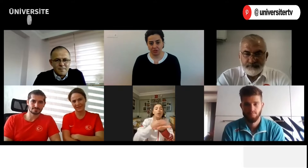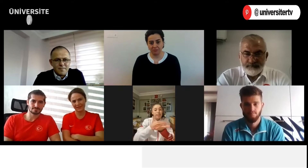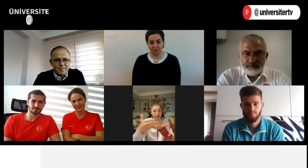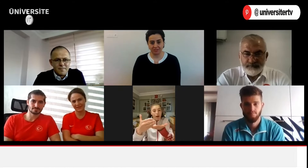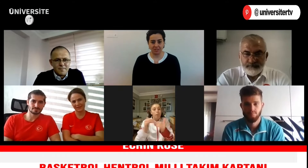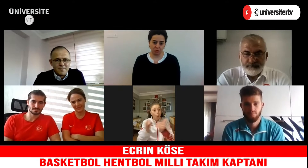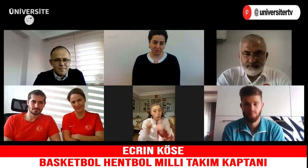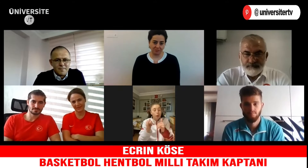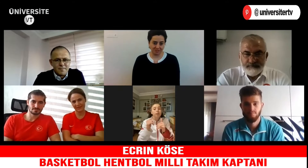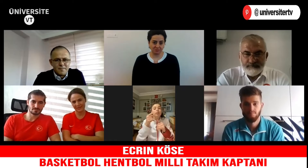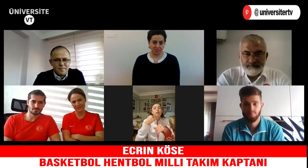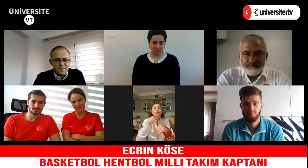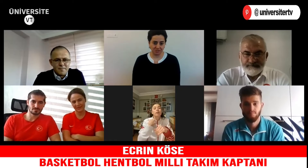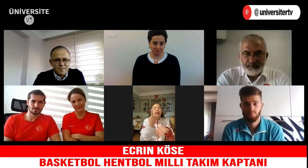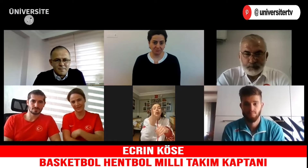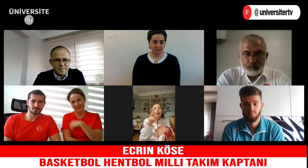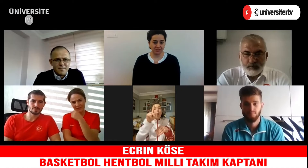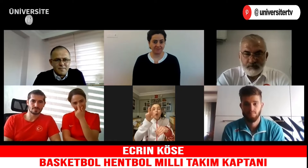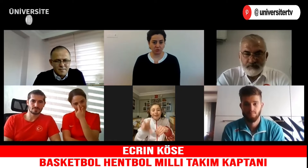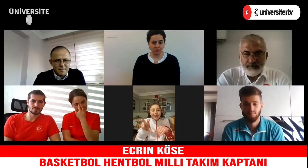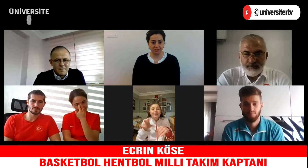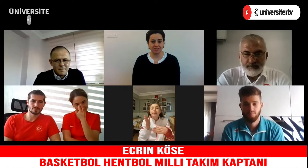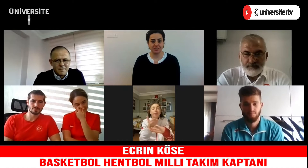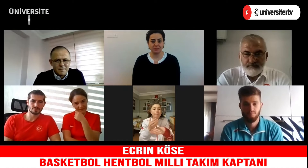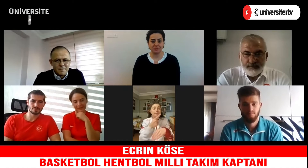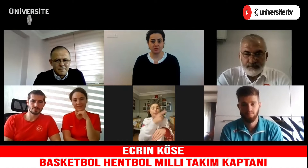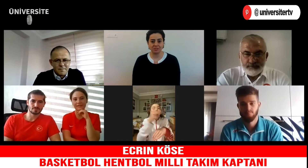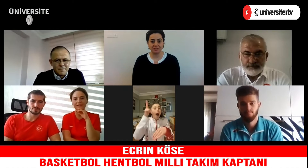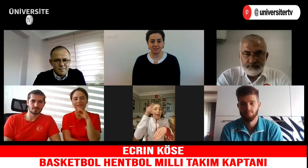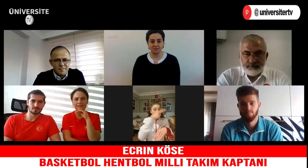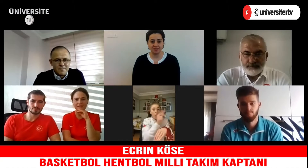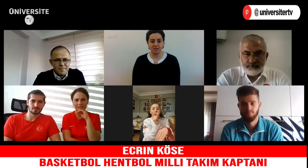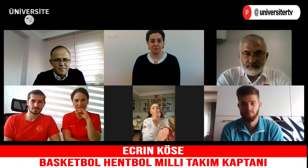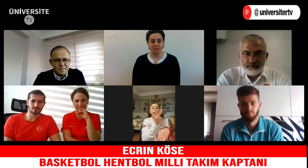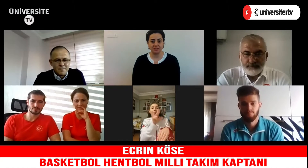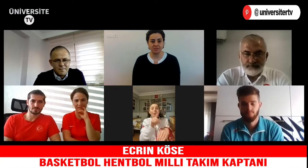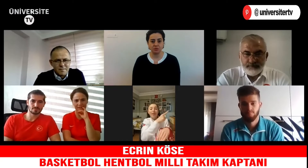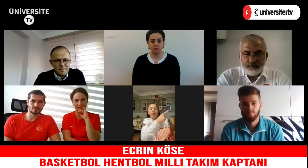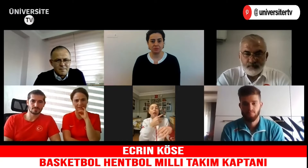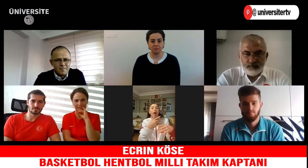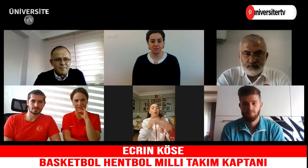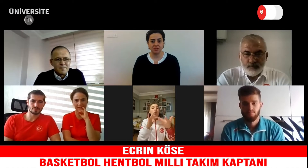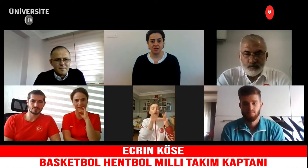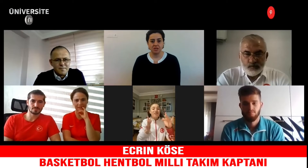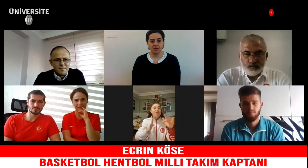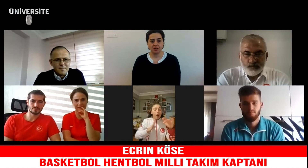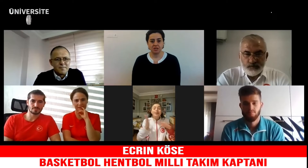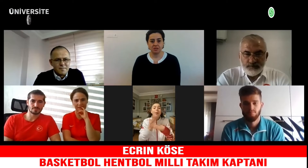Aslında şöyle, basketbol benim asıl branşım baştan ve sonunda. Sadece 2018 yılında Amerika'da